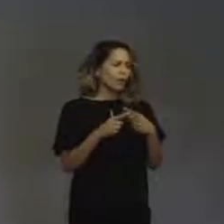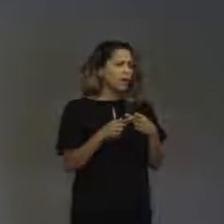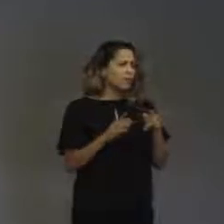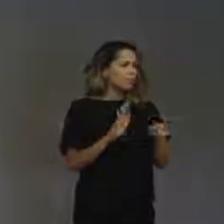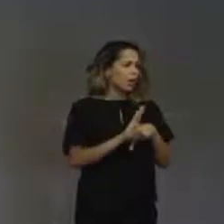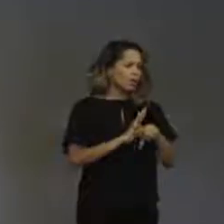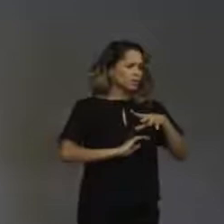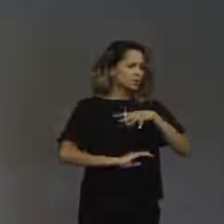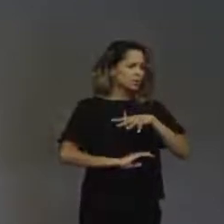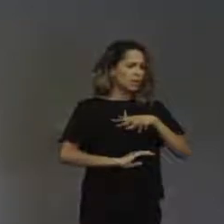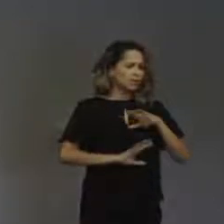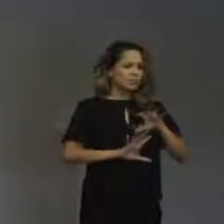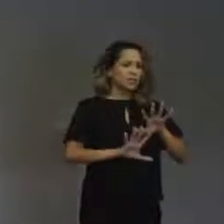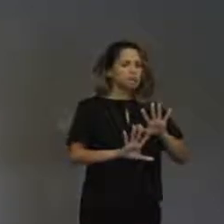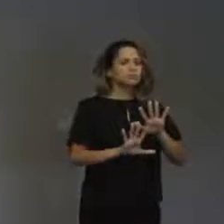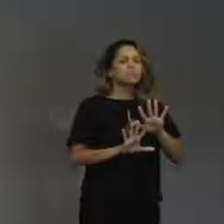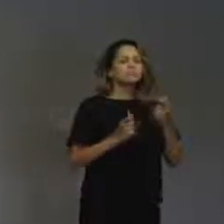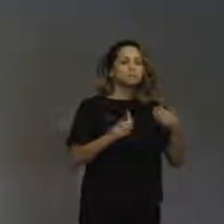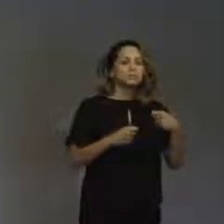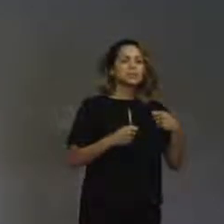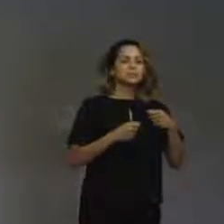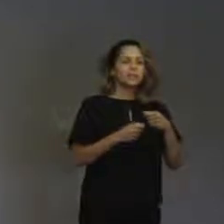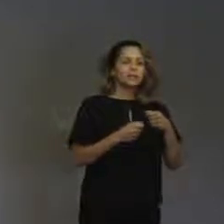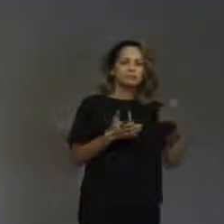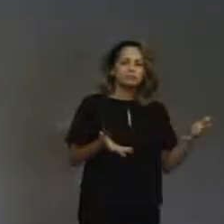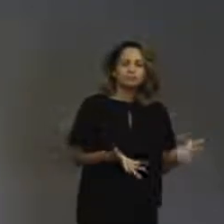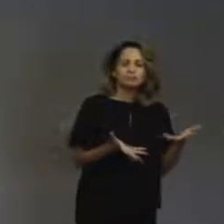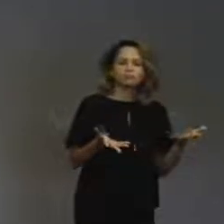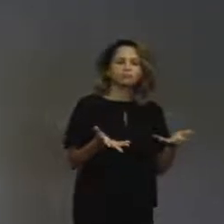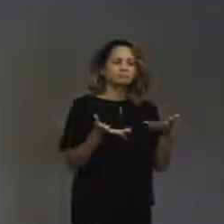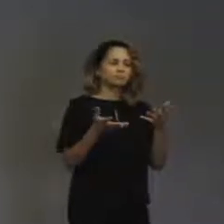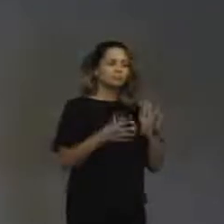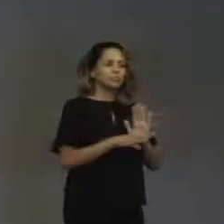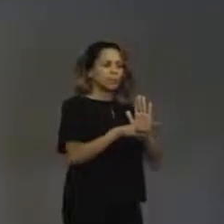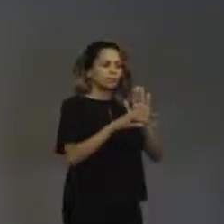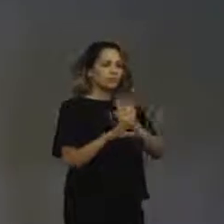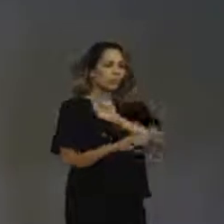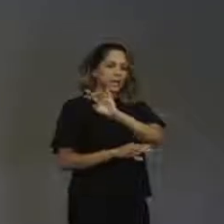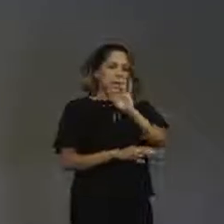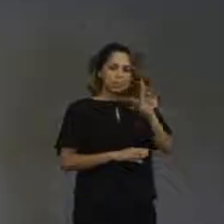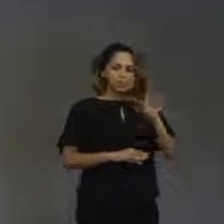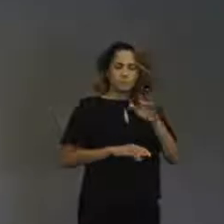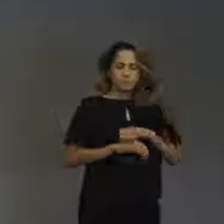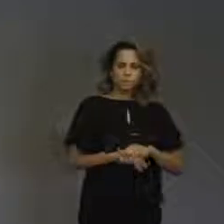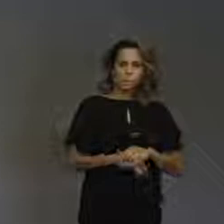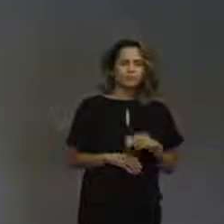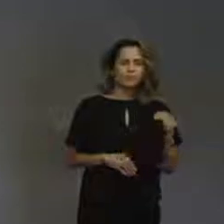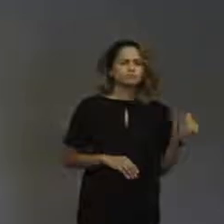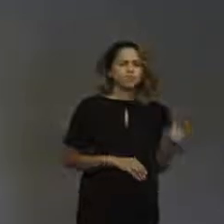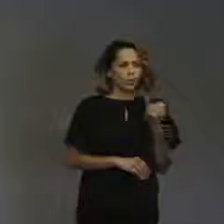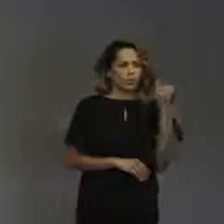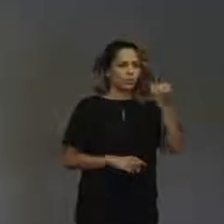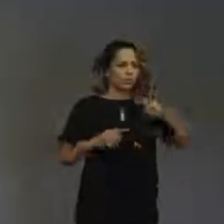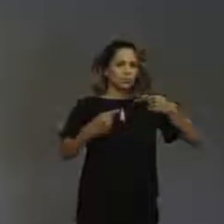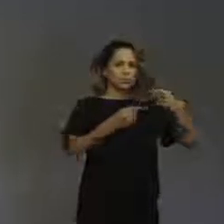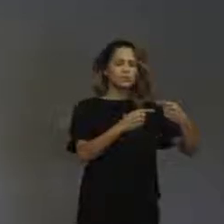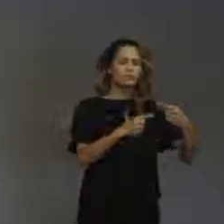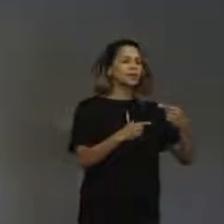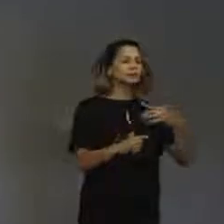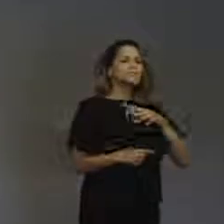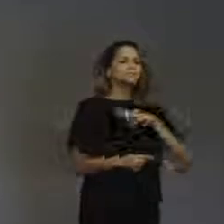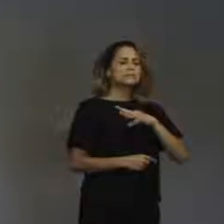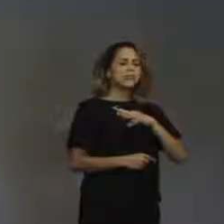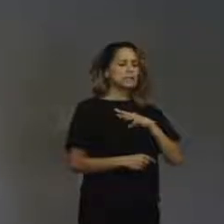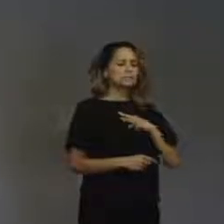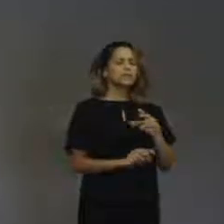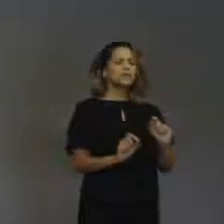mãozinha no muro, né? E é muito pertinente essa discussão sobre o que é a cidade, porque a cidade, para